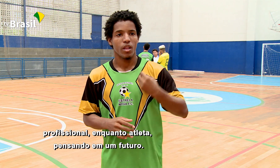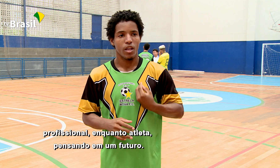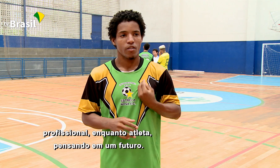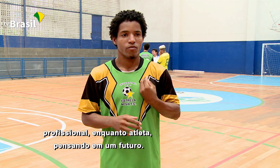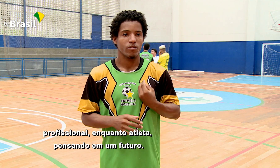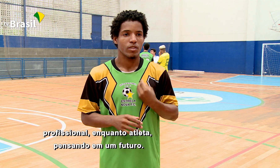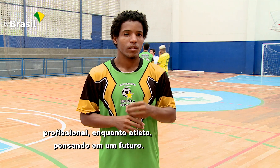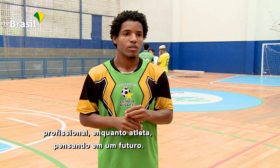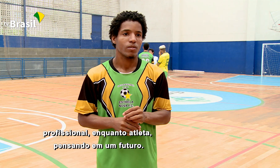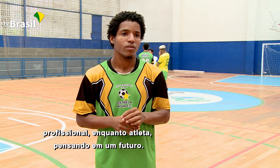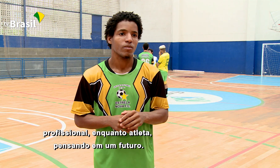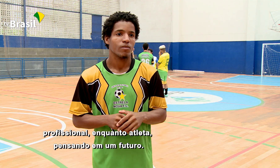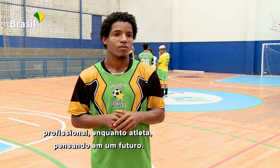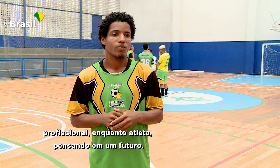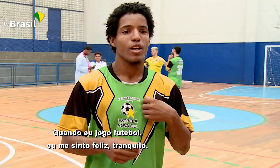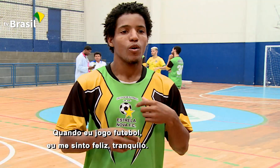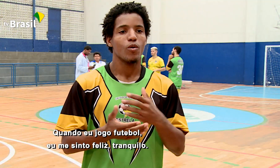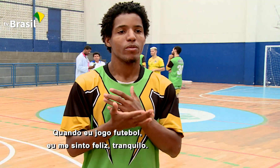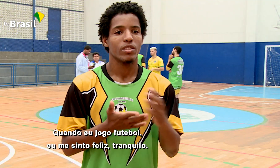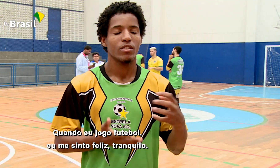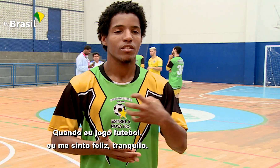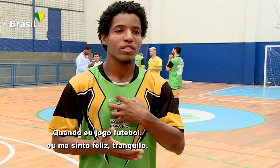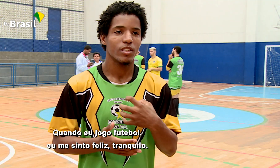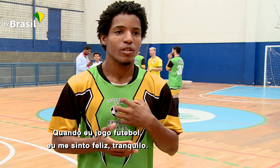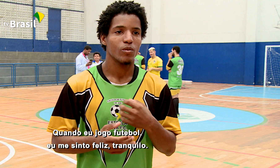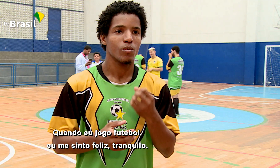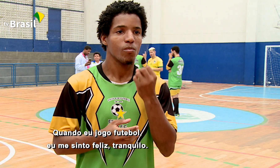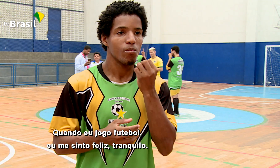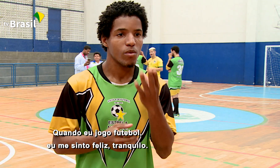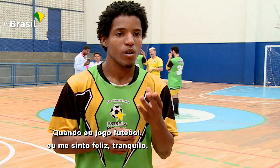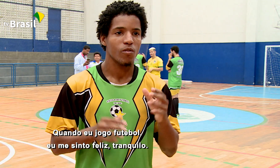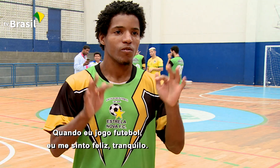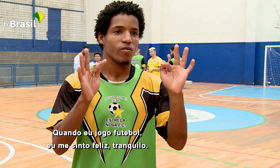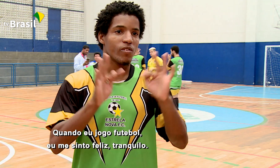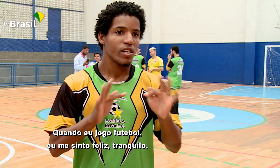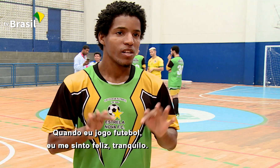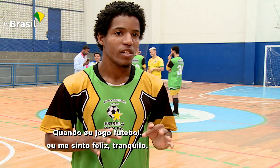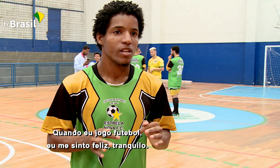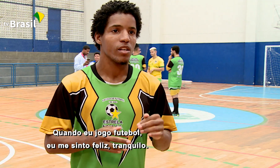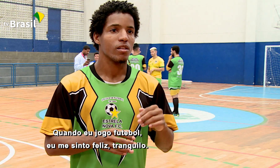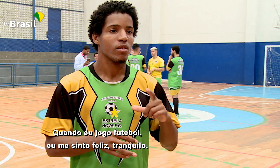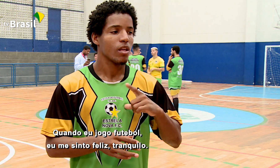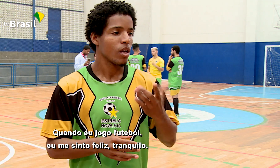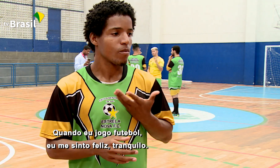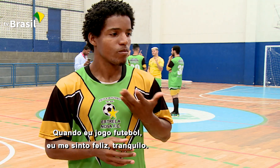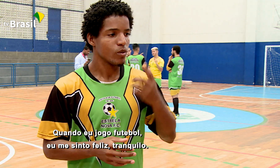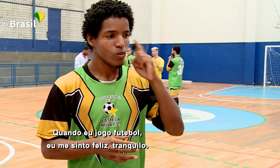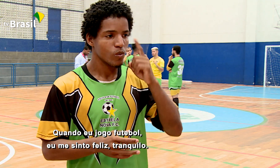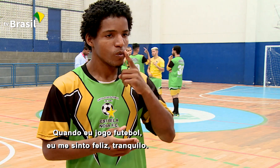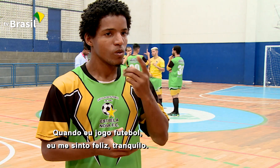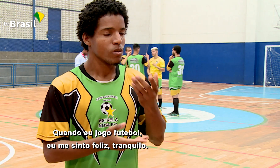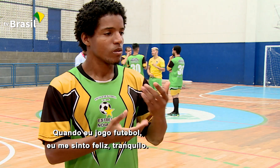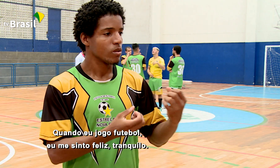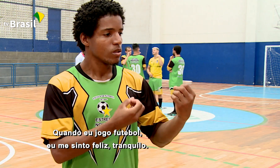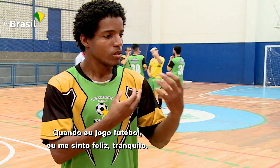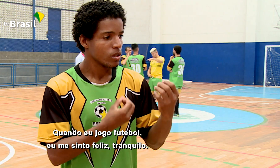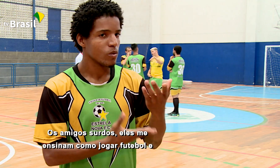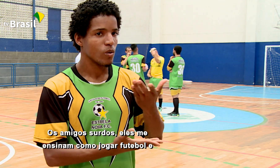atleta, pensando num futuro. Quando eu jogo futebol, me sinto feliz, tranquilo. Os